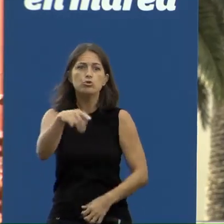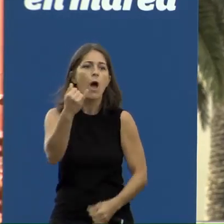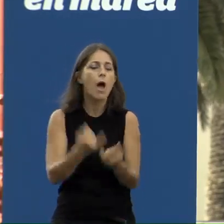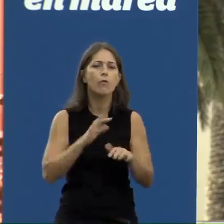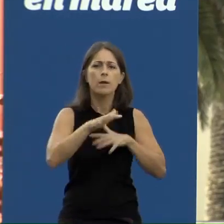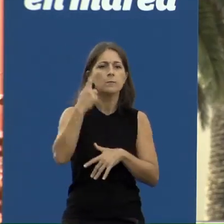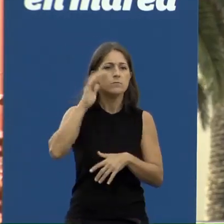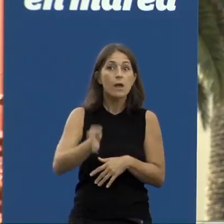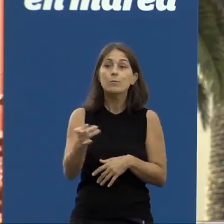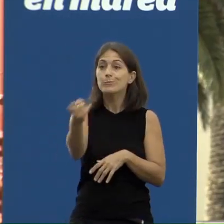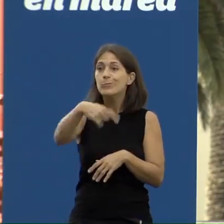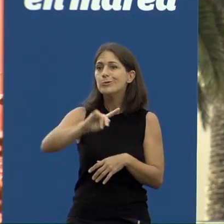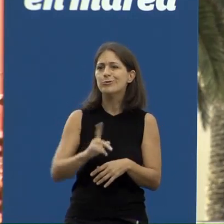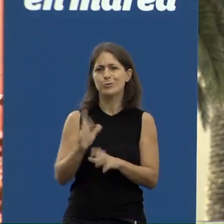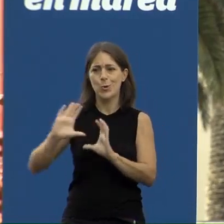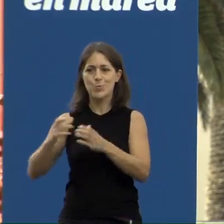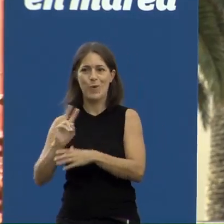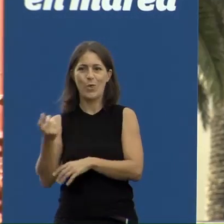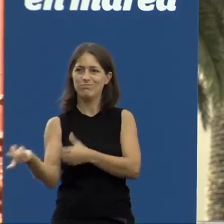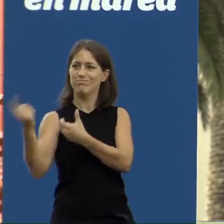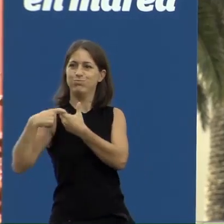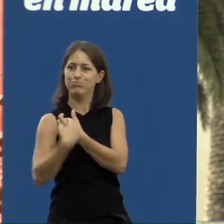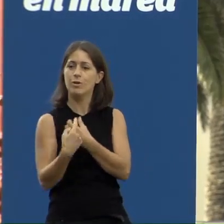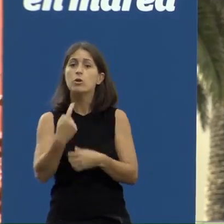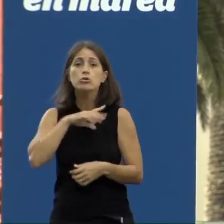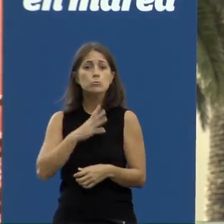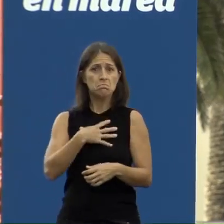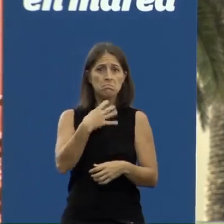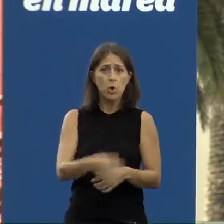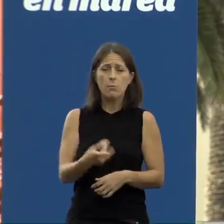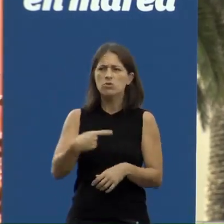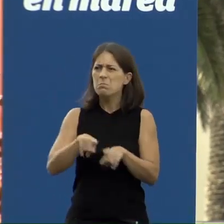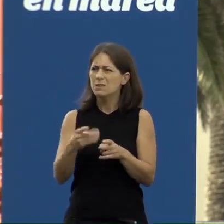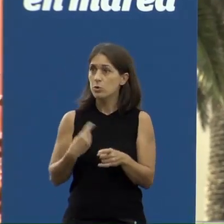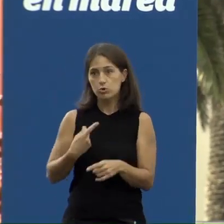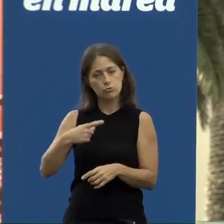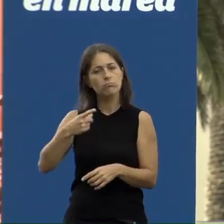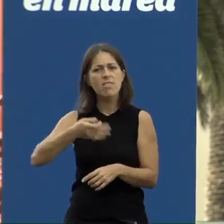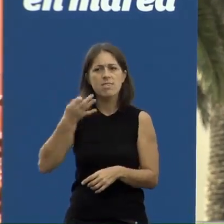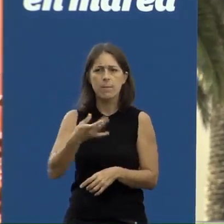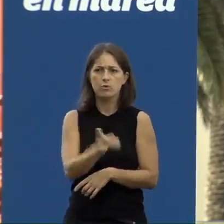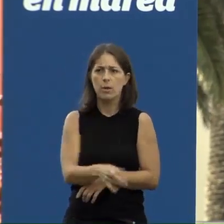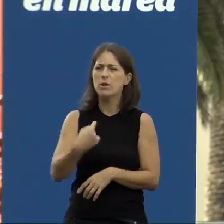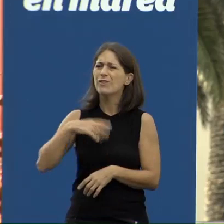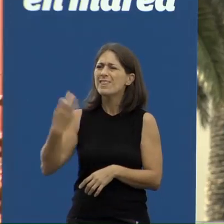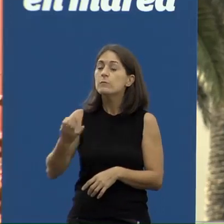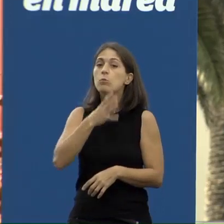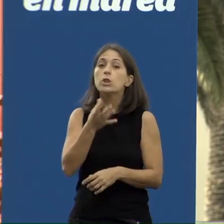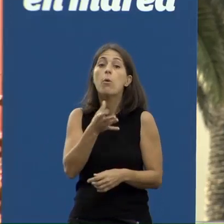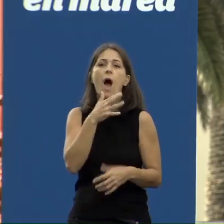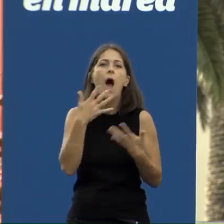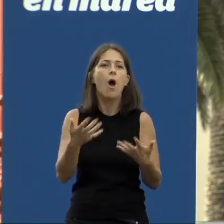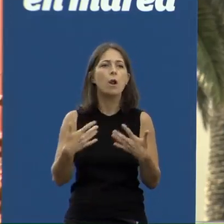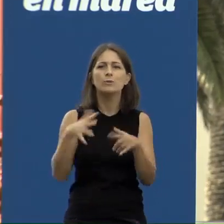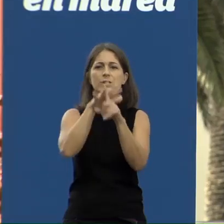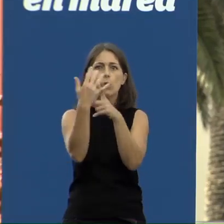Marea, pertencedes ao segundo grupo, porque podemos facelo, pero sobre todo porque debemos facelo. Debemos porque estamos diante dun